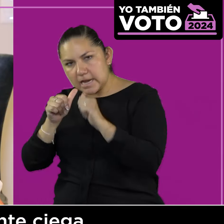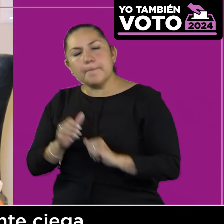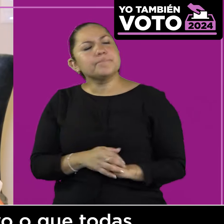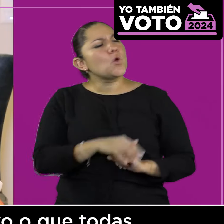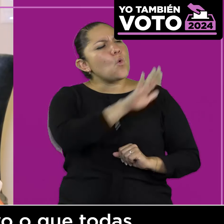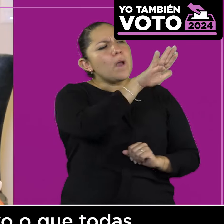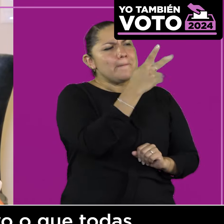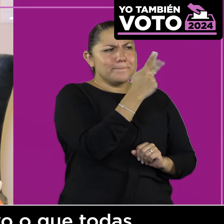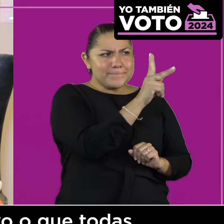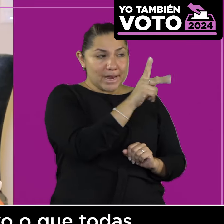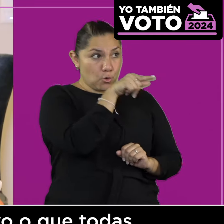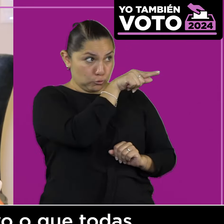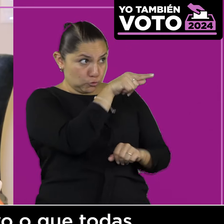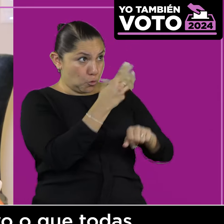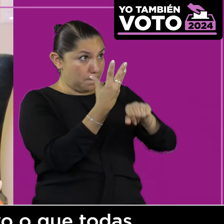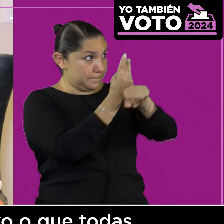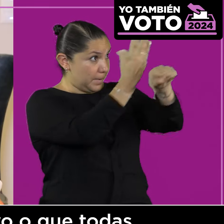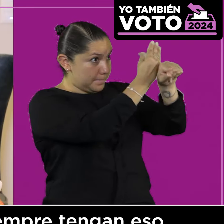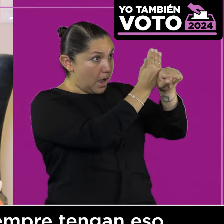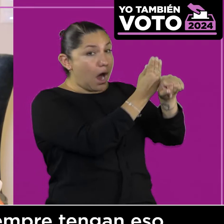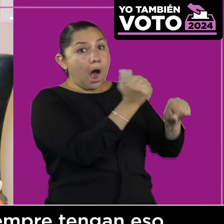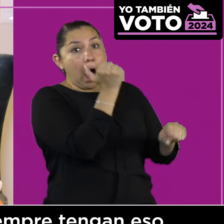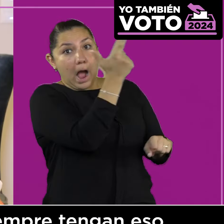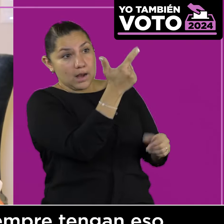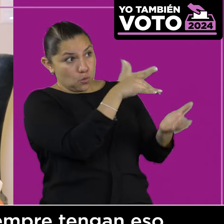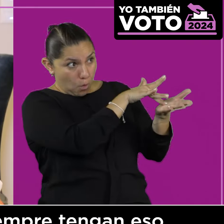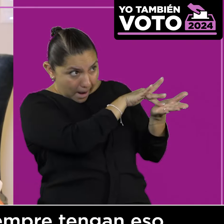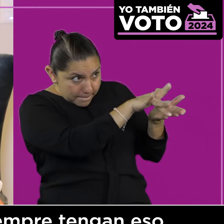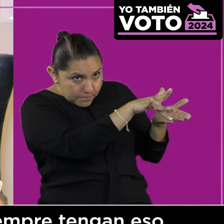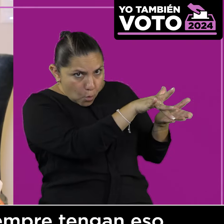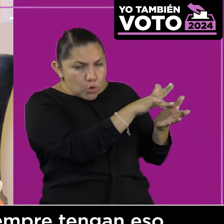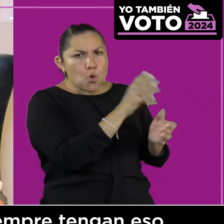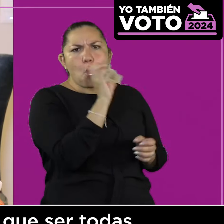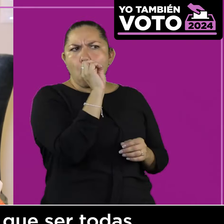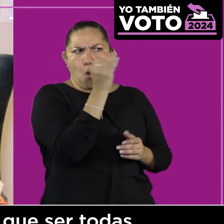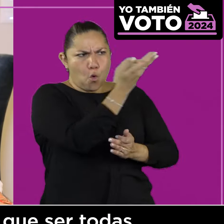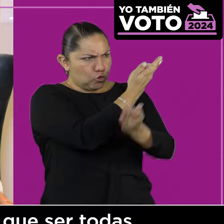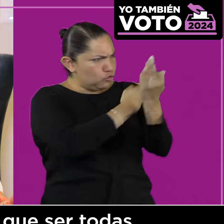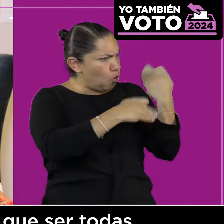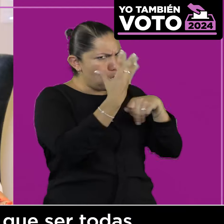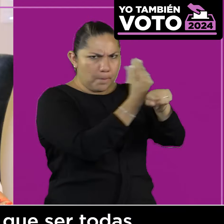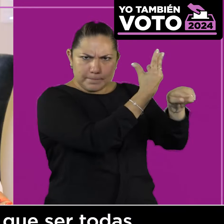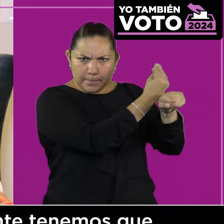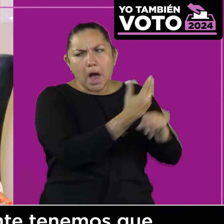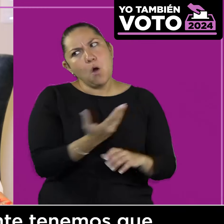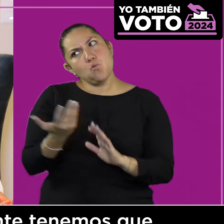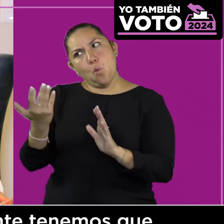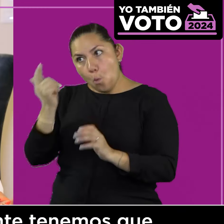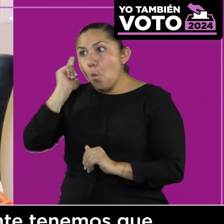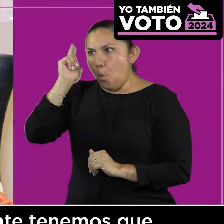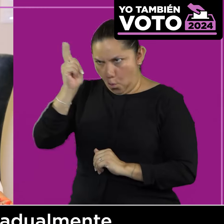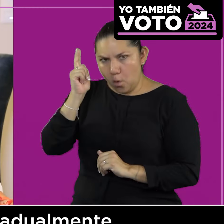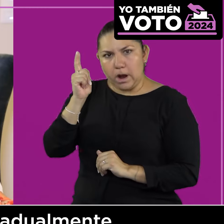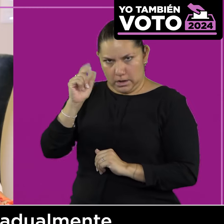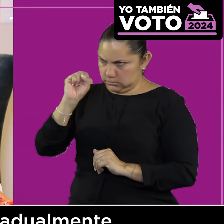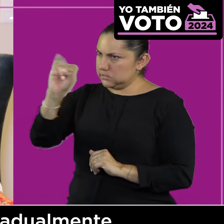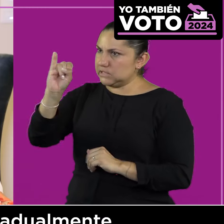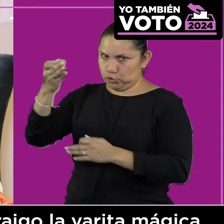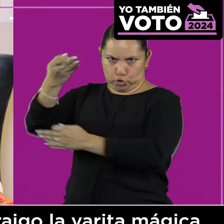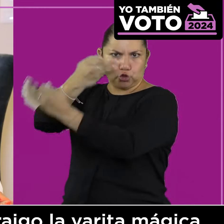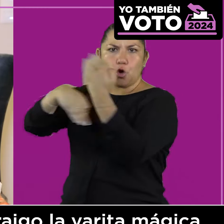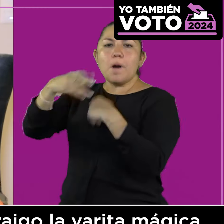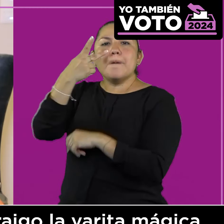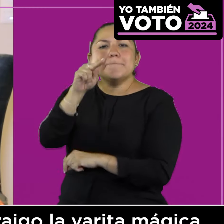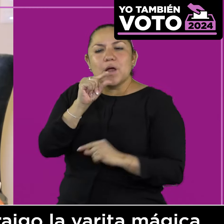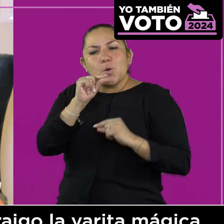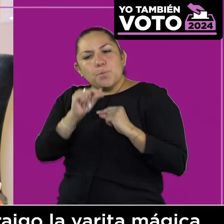ciega pero un apoyo o que todas las banquetas siempre estan Ah no tienen que ser todas Pero lógicamente tenemos que empezar gradualmente